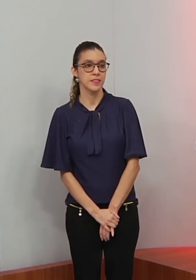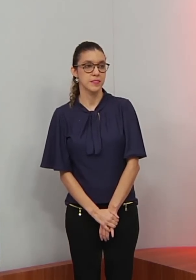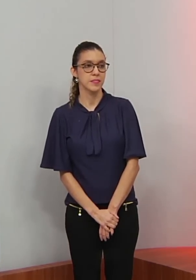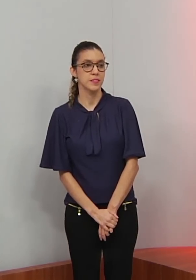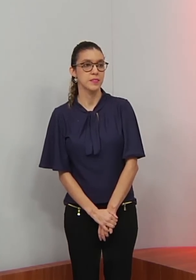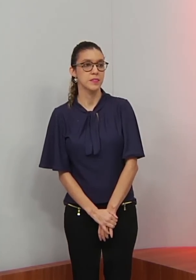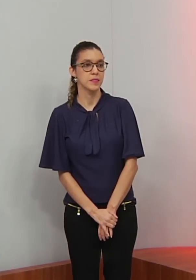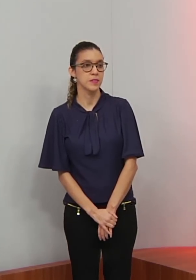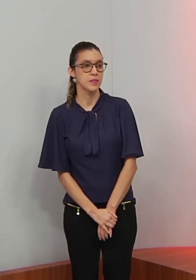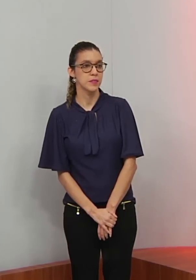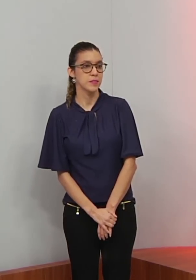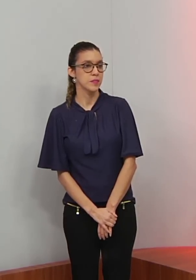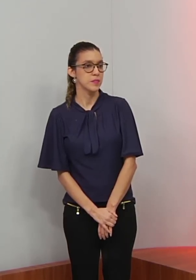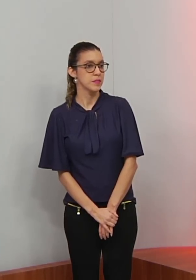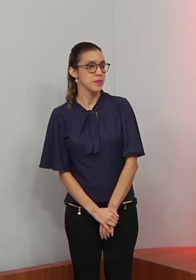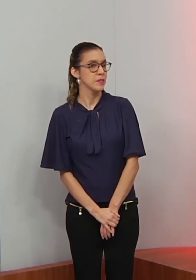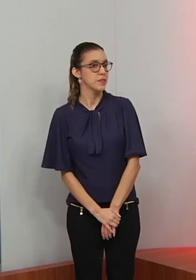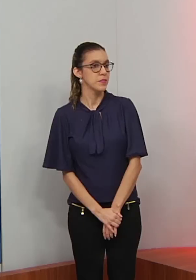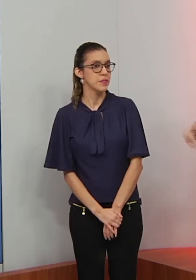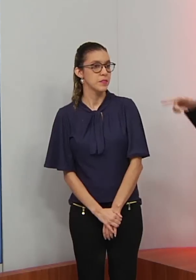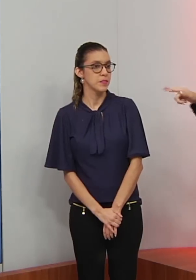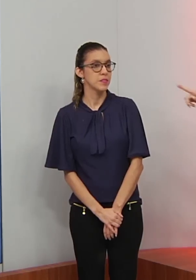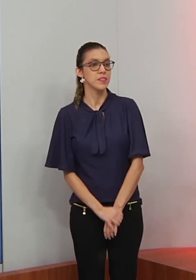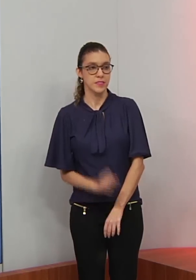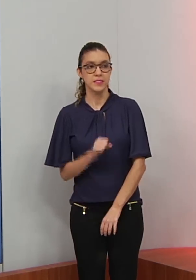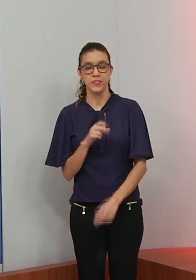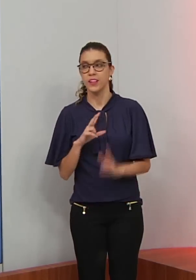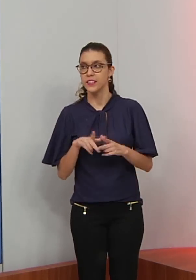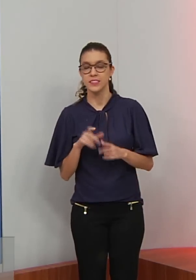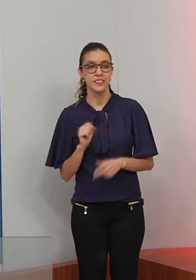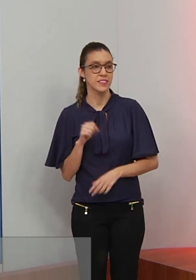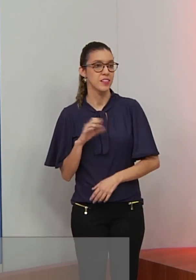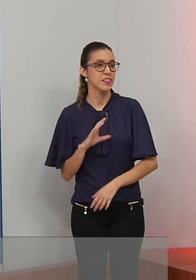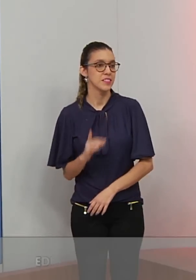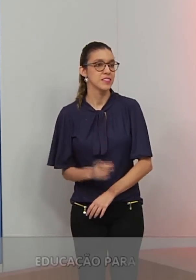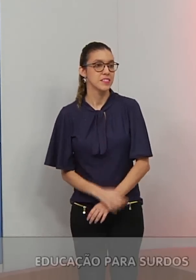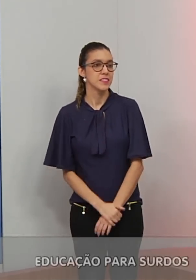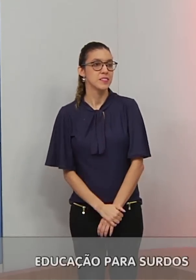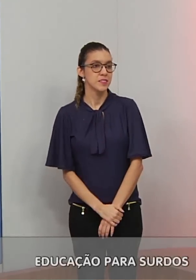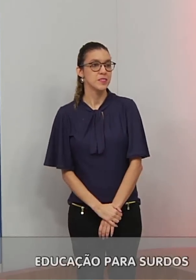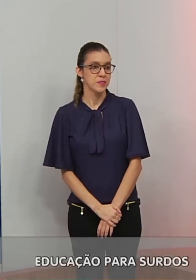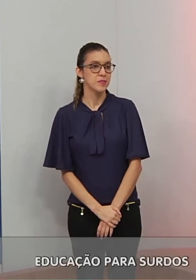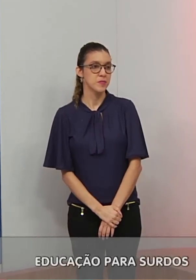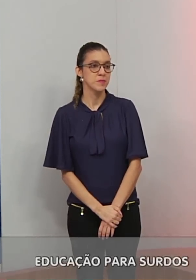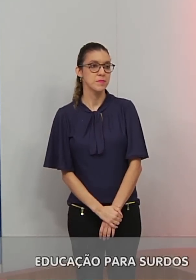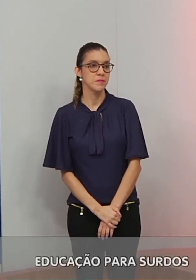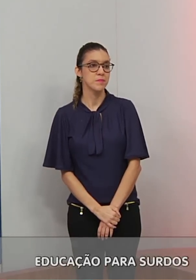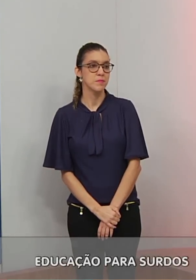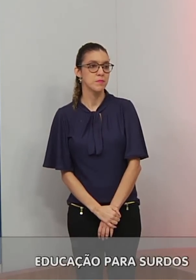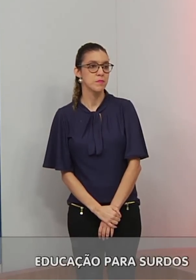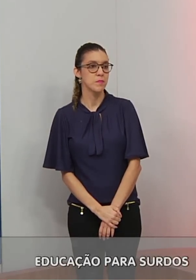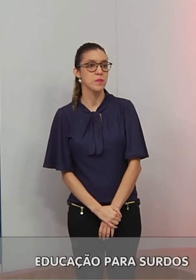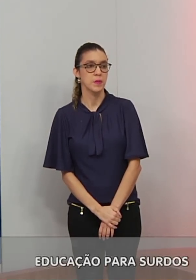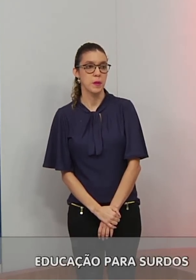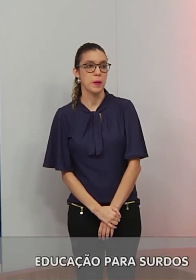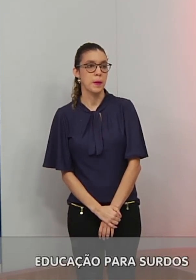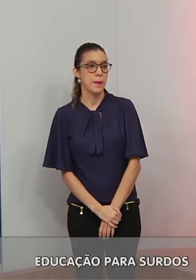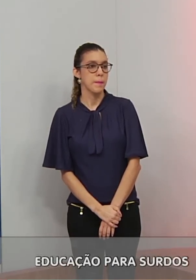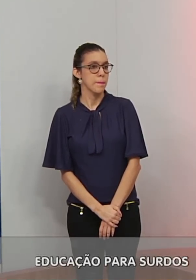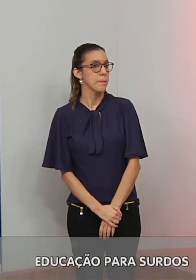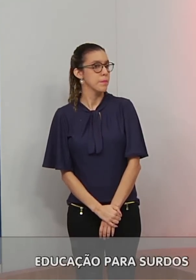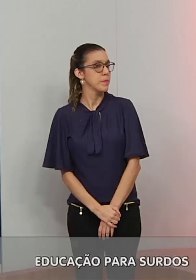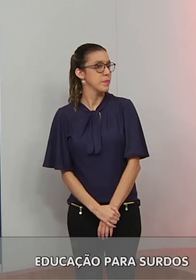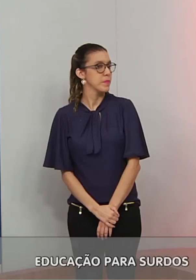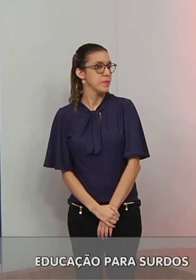Roberta Agra, que é coordenadora do CAIS, que é o Centro de Apoio ao Surdo. E eu queria ouvi-la também com relação